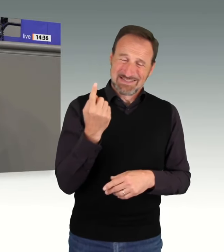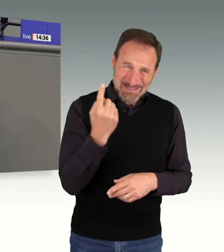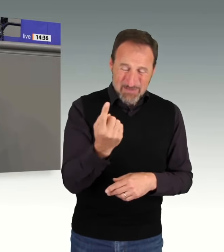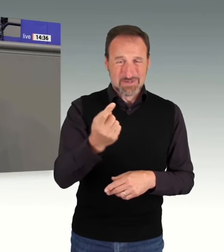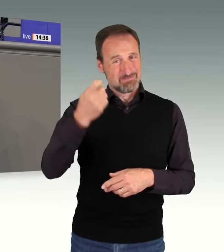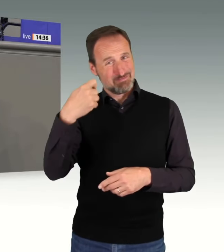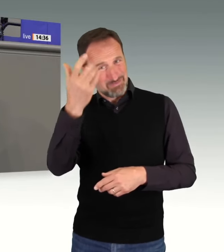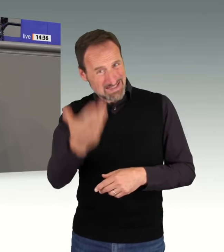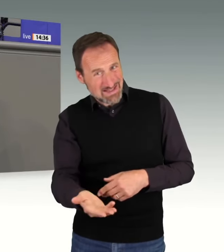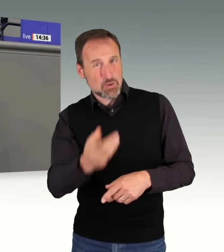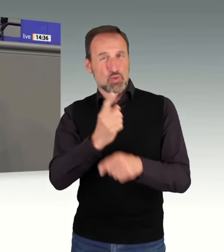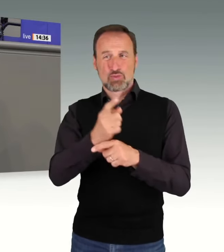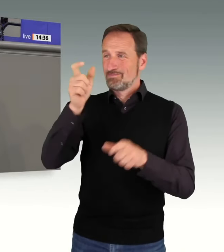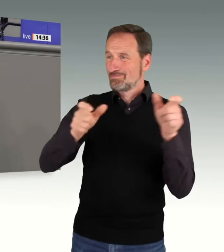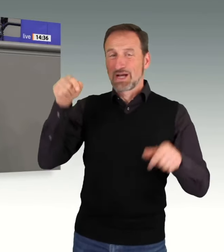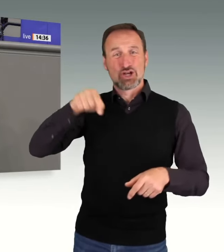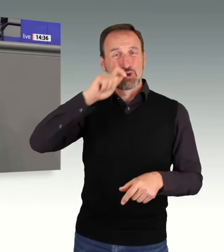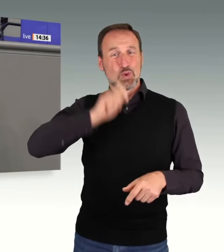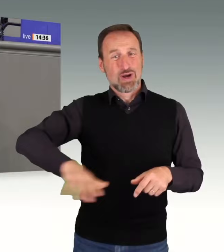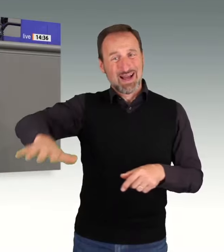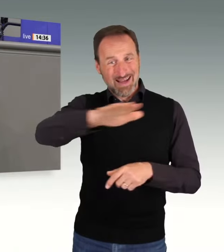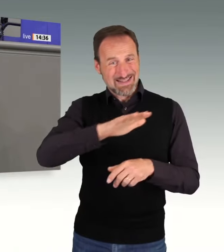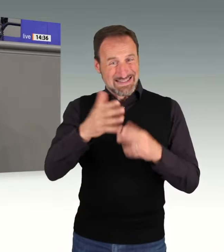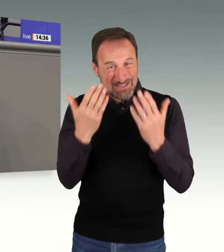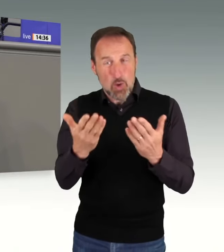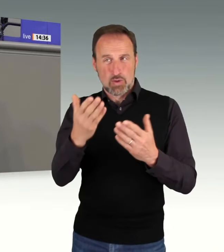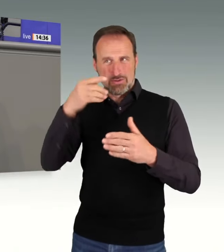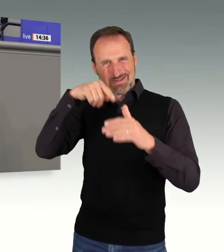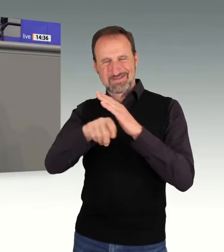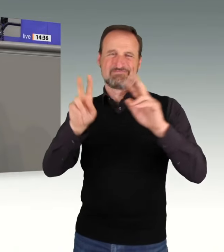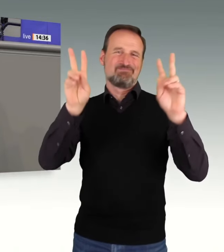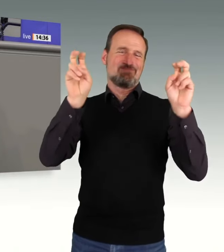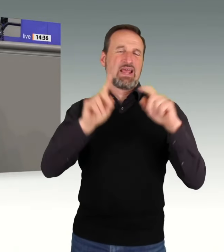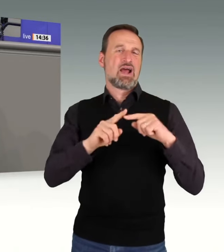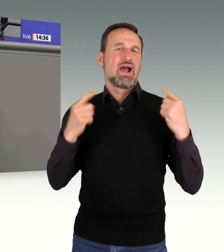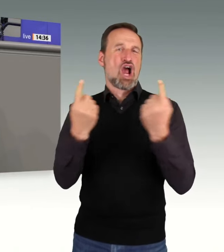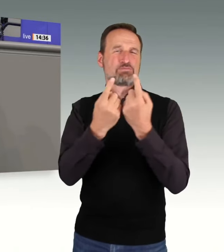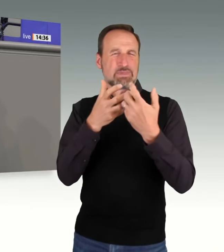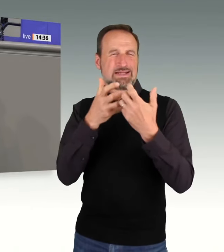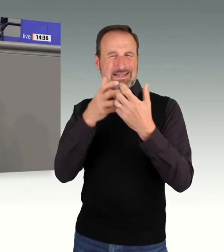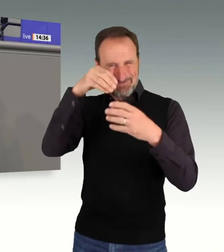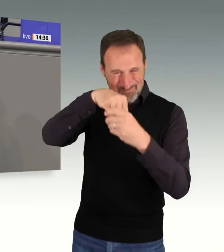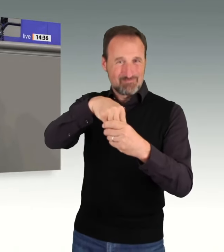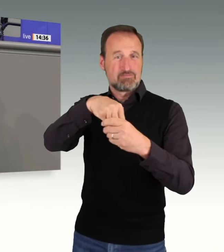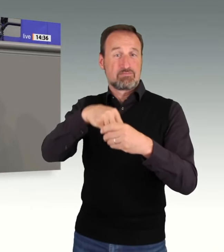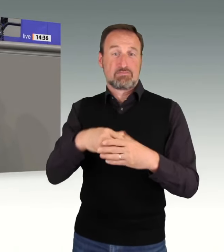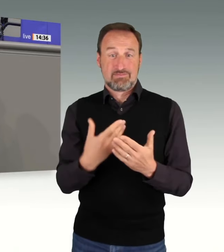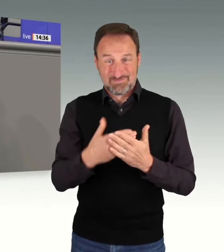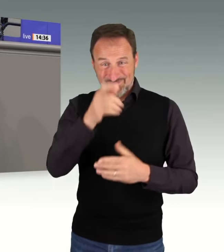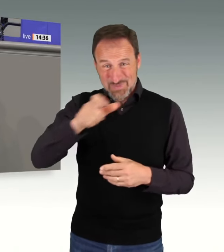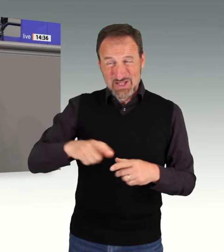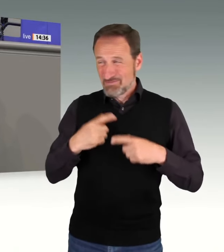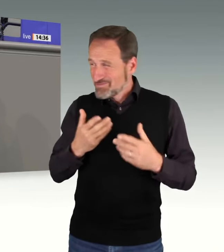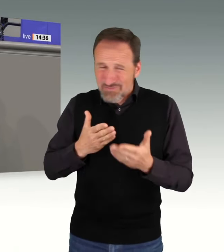Angehörigen. Umso mehr möchte ich Ihnen meinen Respekt aussprechen. Inmitten dieses Schreckens des Krieges denken